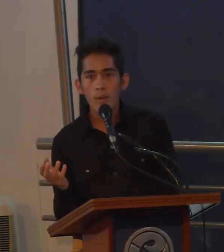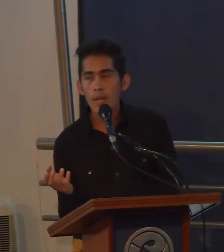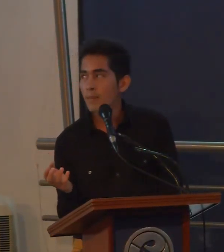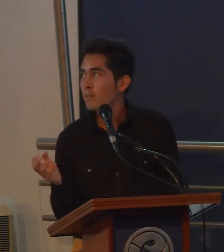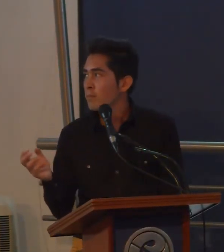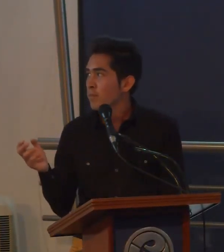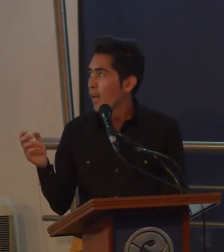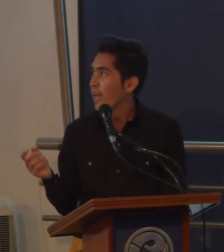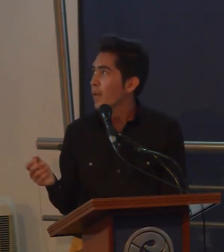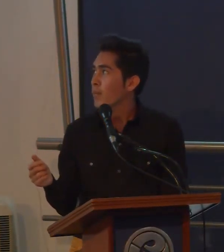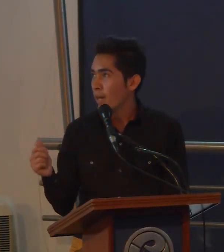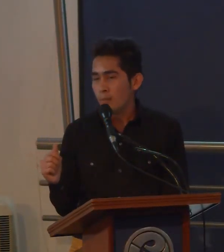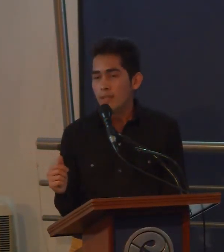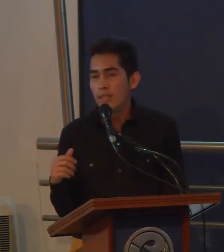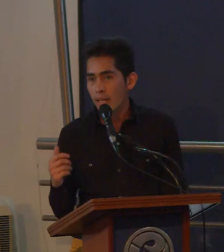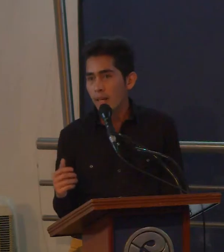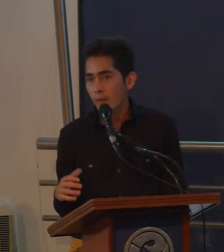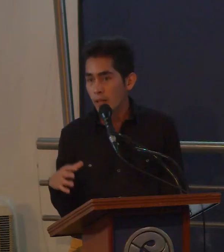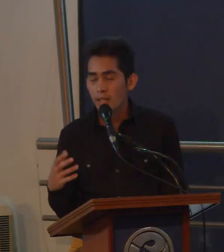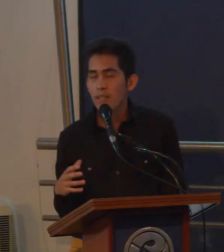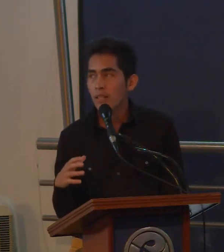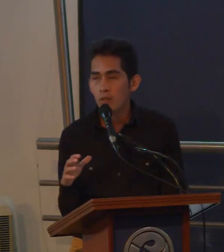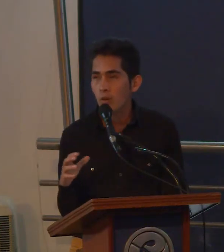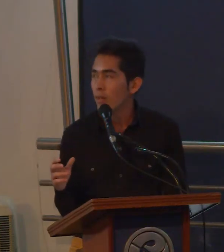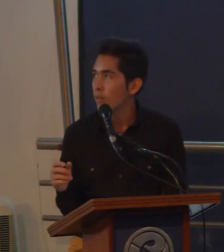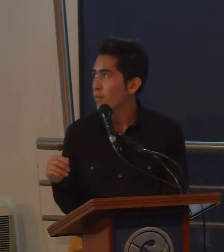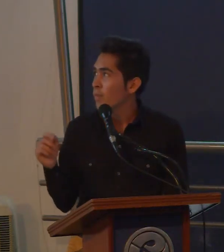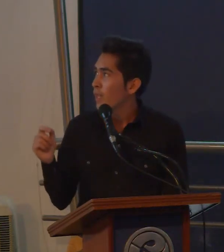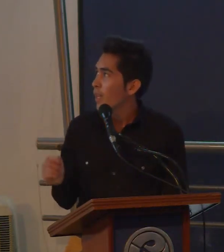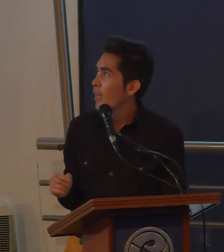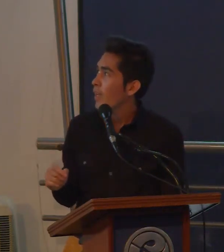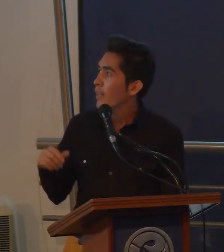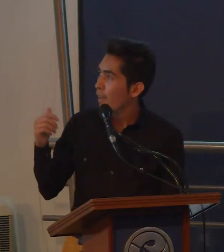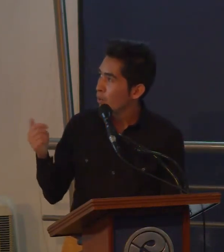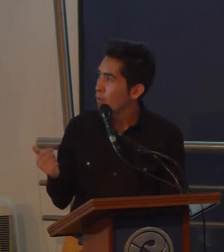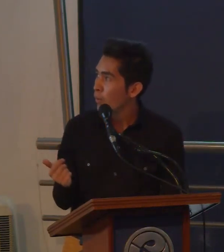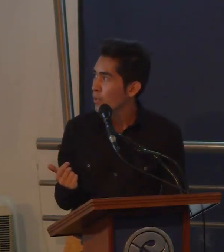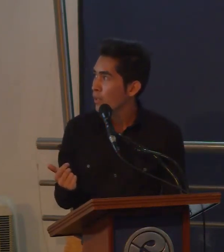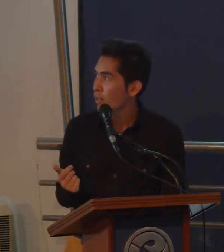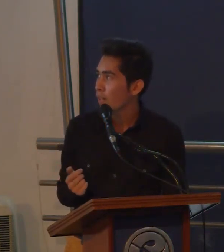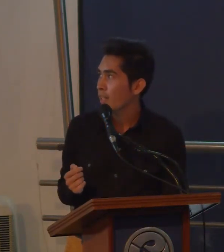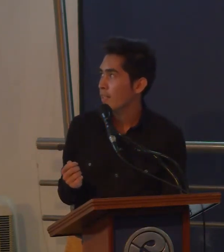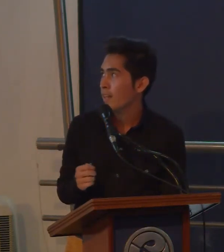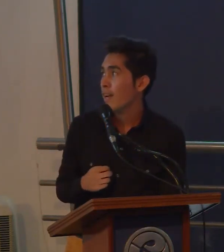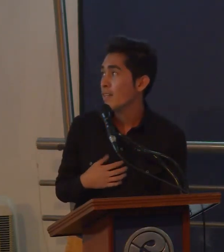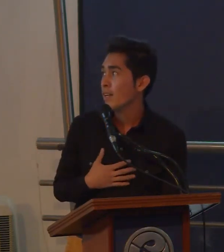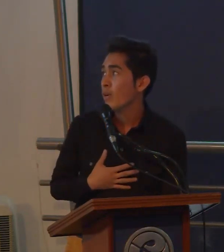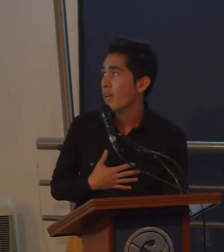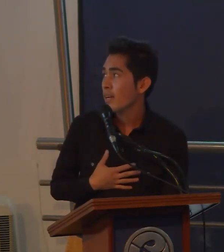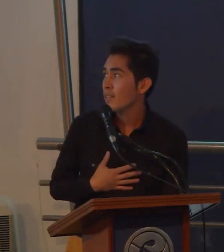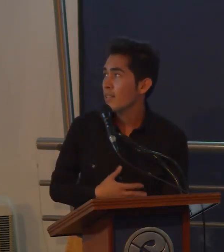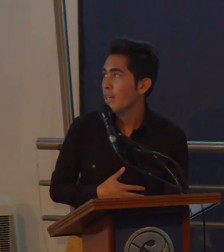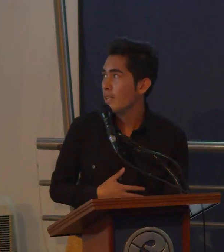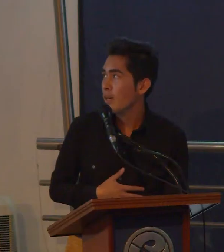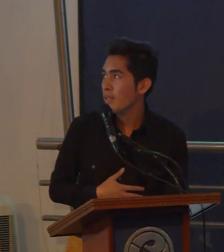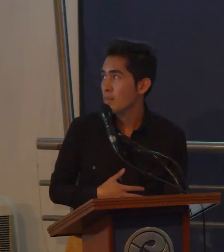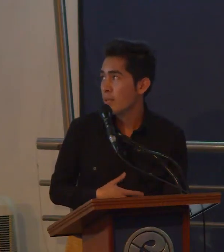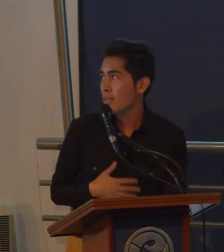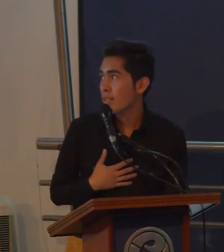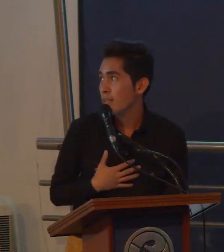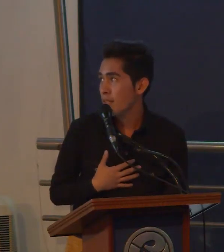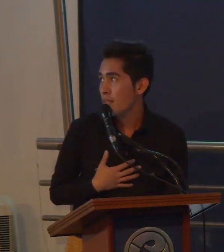el arte, cómo lo concebían, para pues seguir fortaleciendo el documento. El otro propósito es realizar un análisis crítico